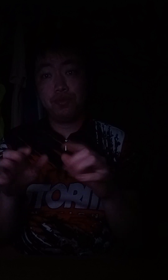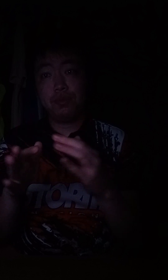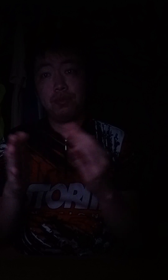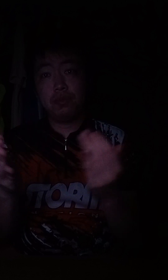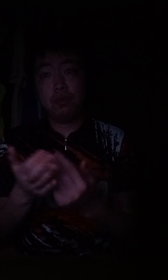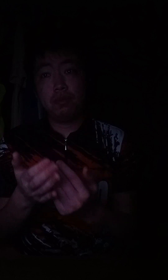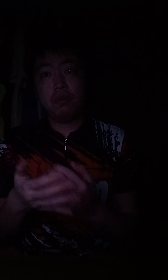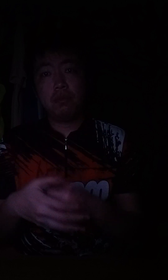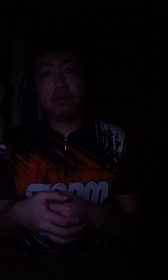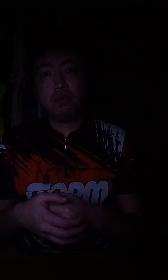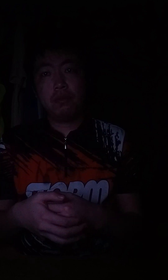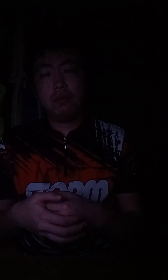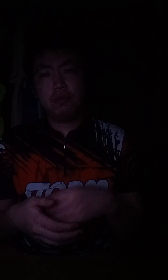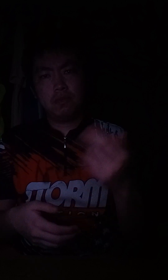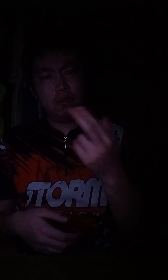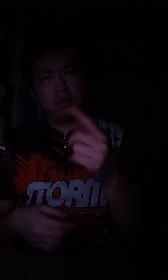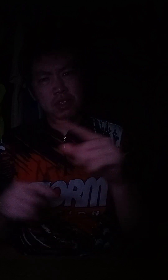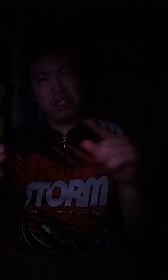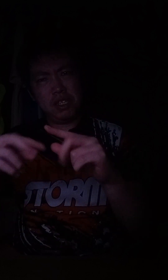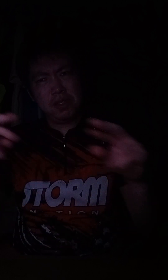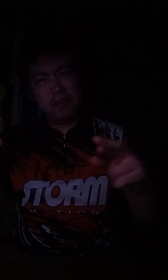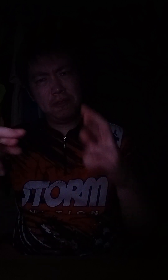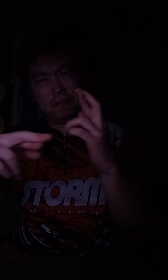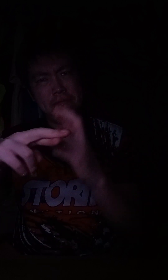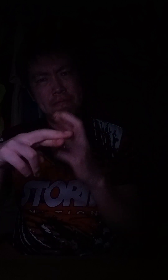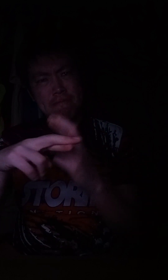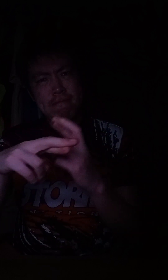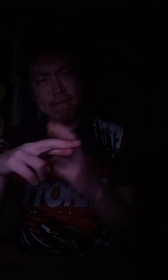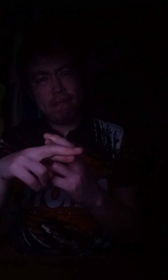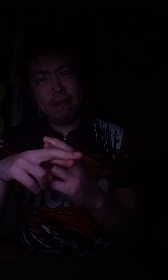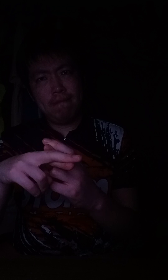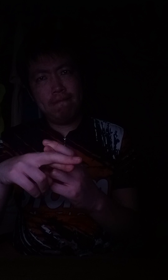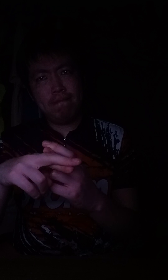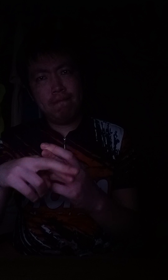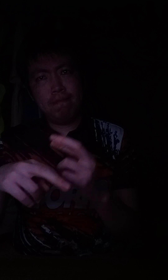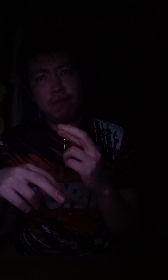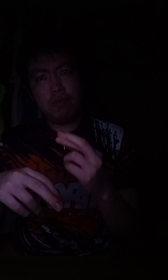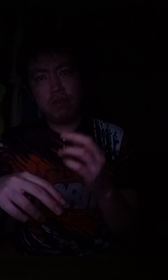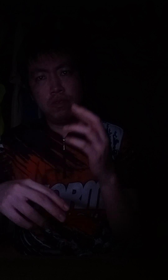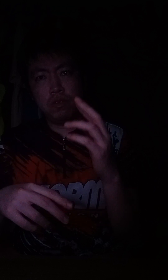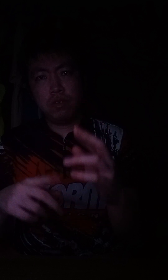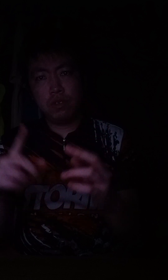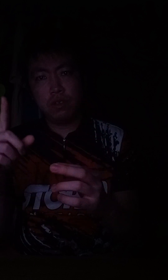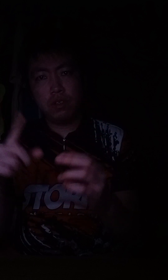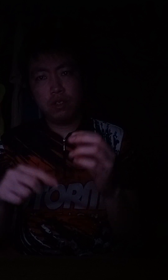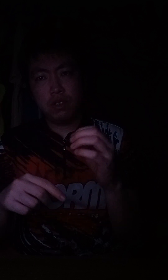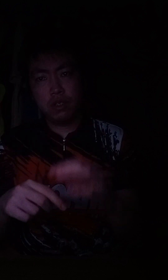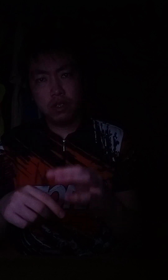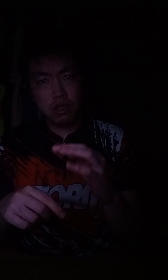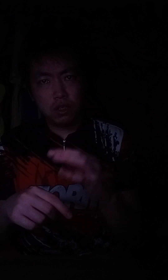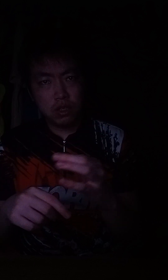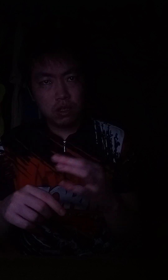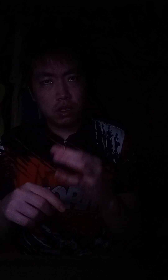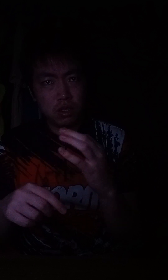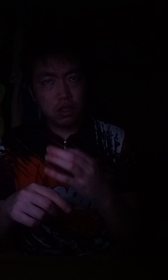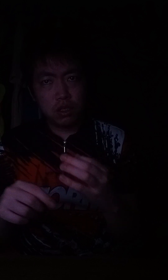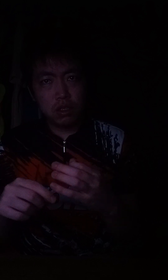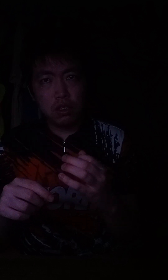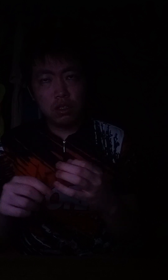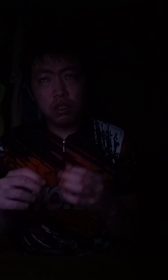신설되는데요. 출입문을 제외한 화장실 칸막이 아래층 간격을 5mm 이내로 설치하도록 하는 내용입니다. 불법